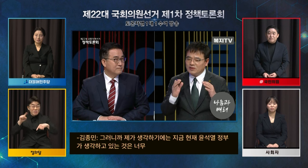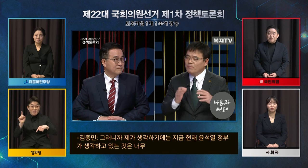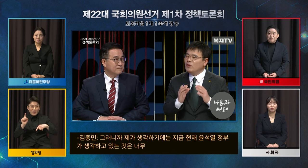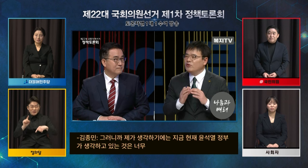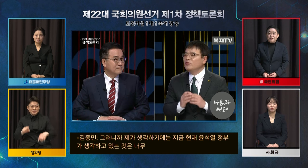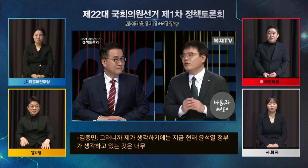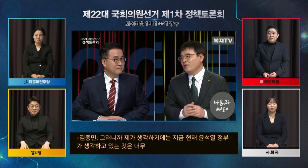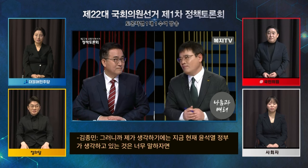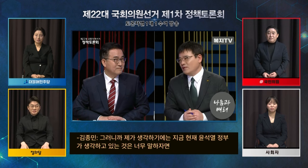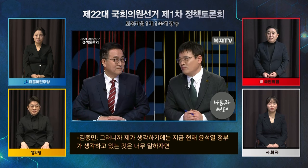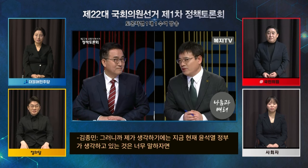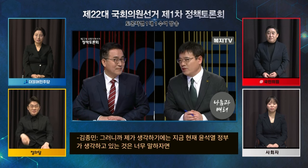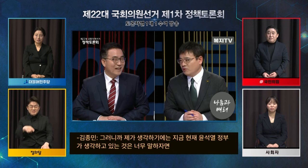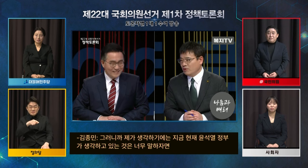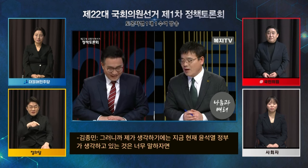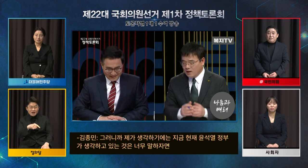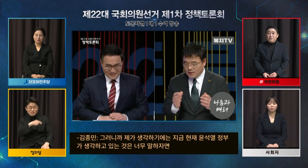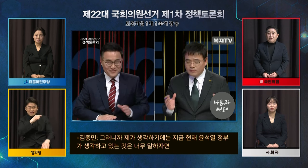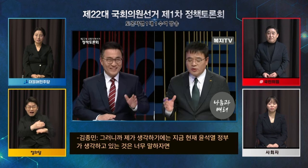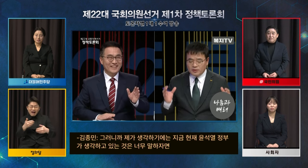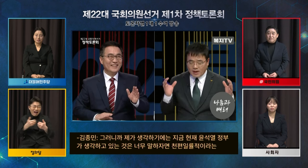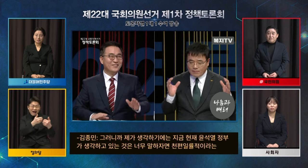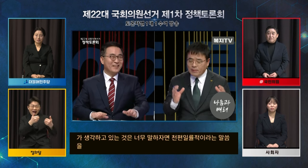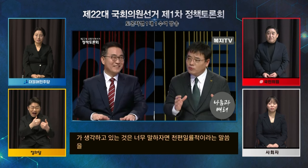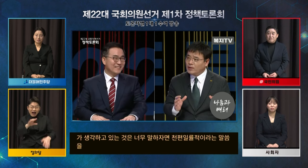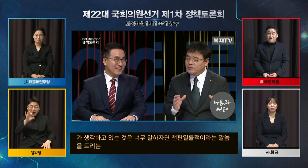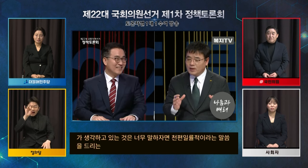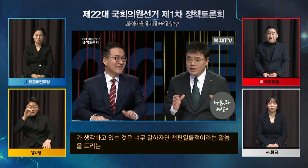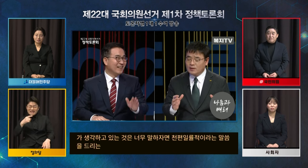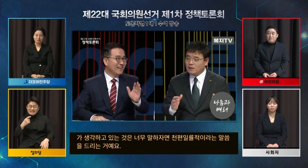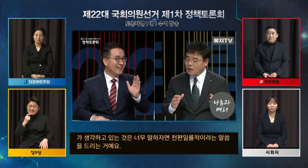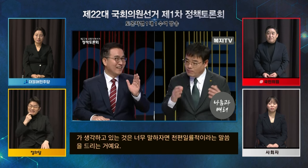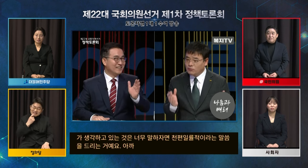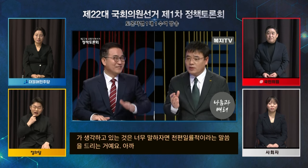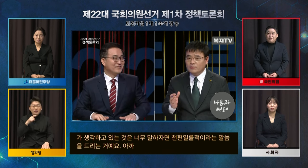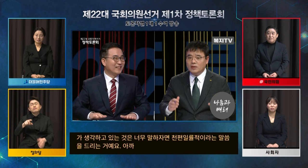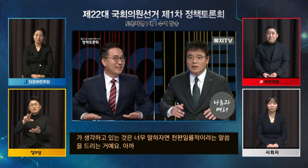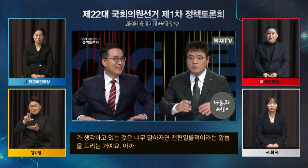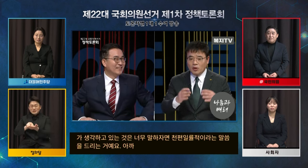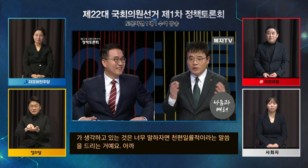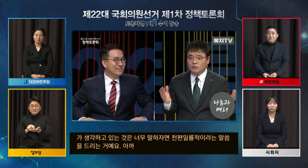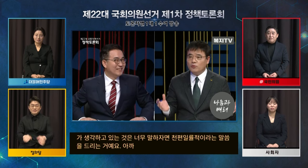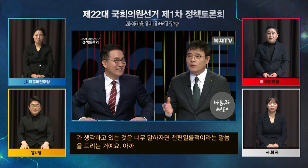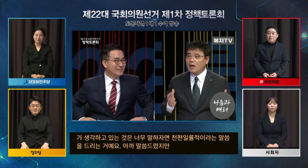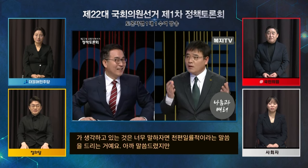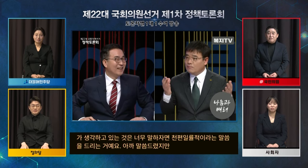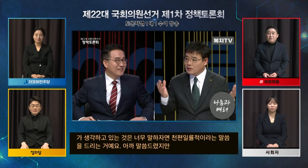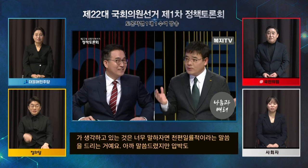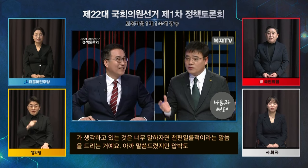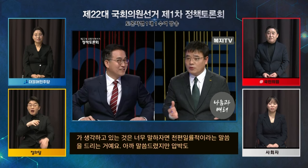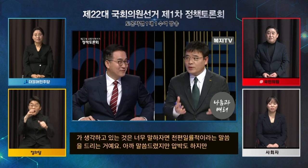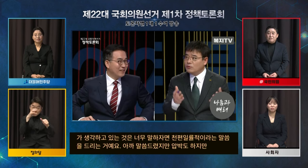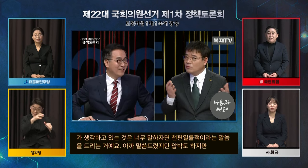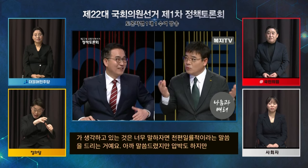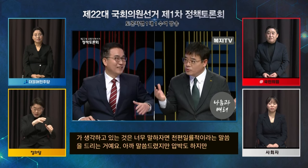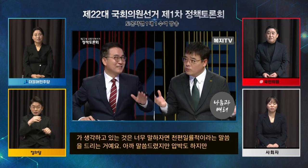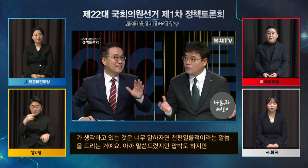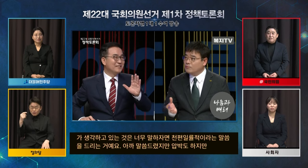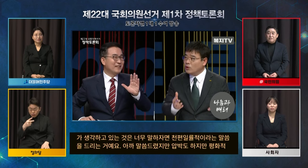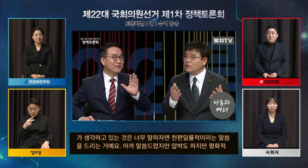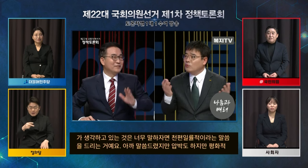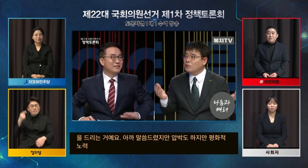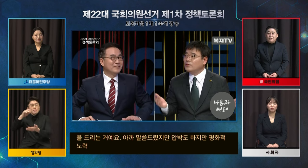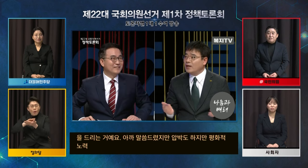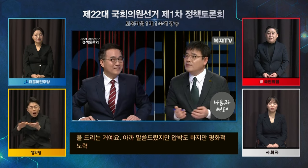천편일리적이라는 말씀을 드린 거예요. 아까 말씀드렸지만 압박도 하지만 평화적 노력을 아까 말씀하셨지만 역사적으로 모든